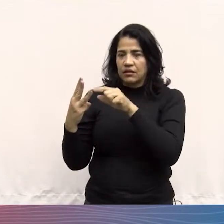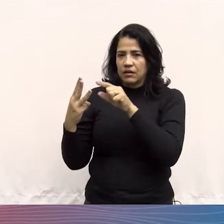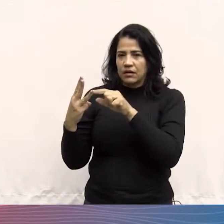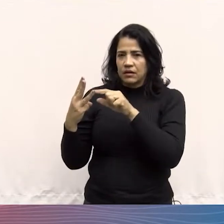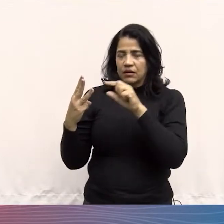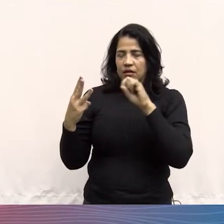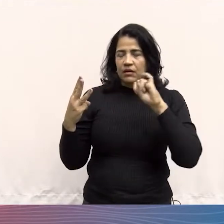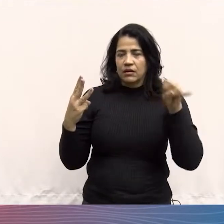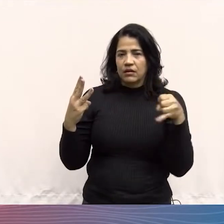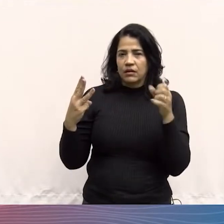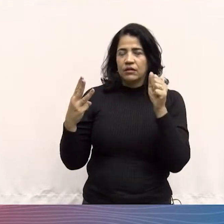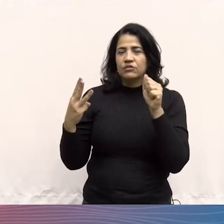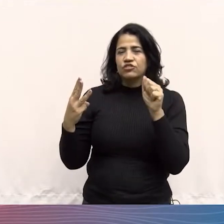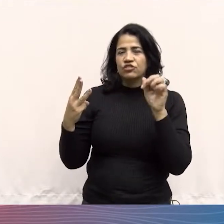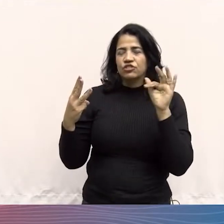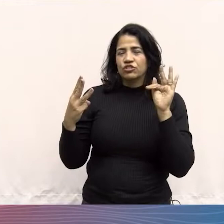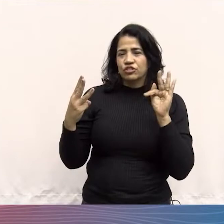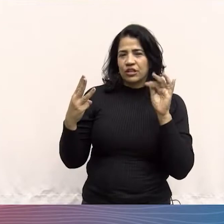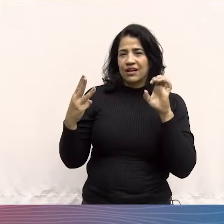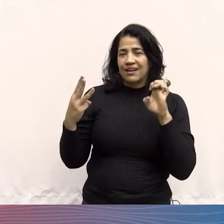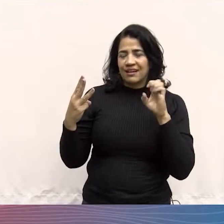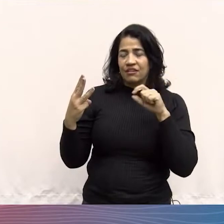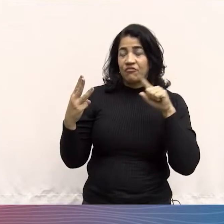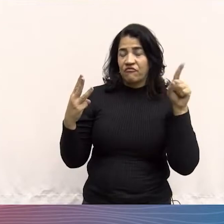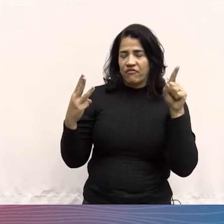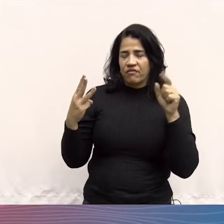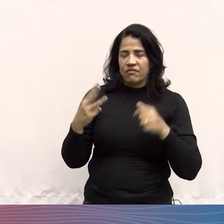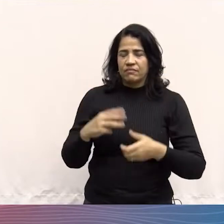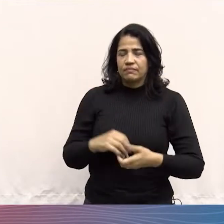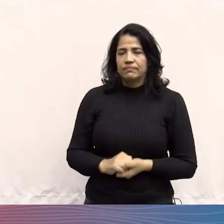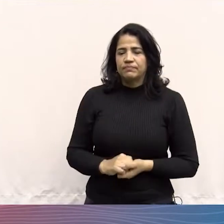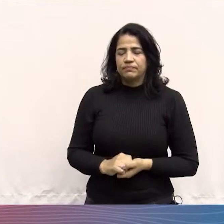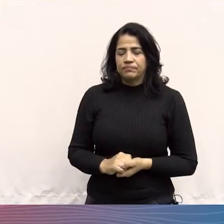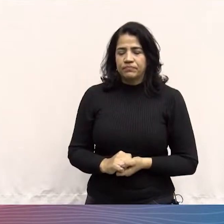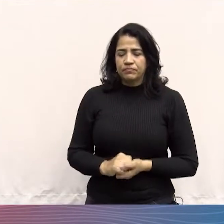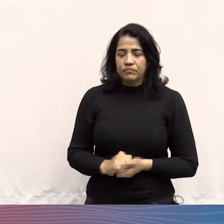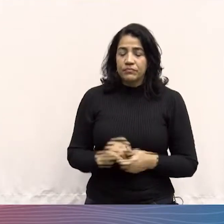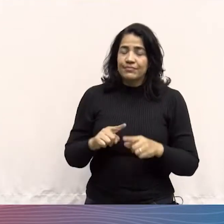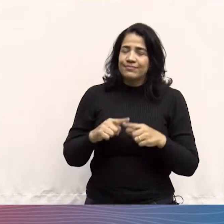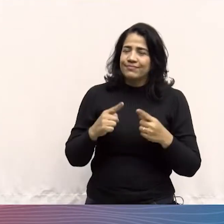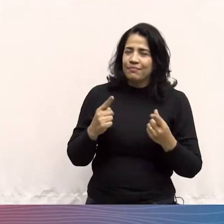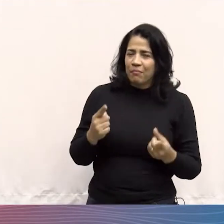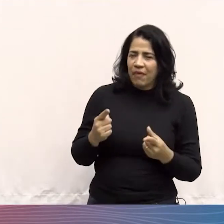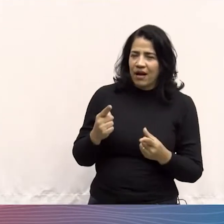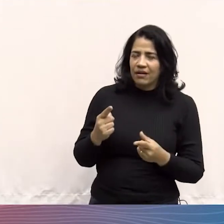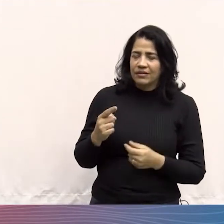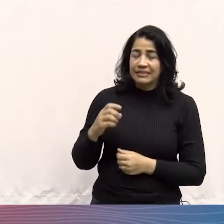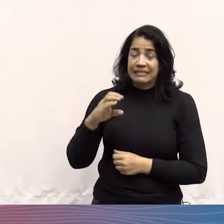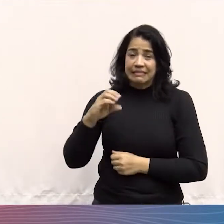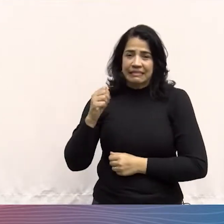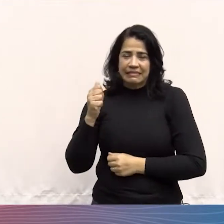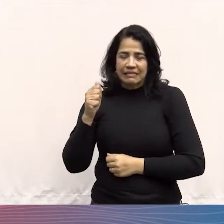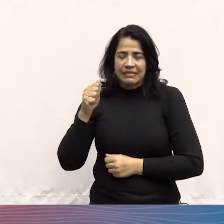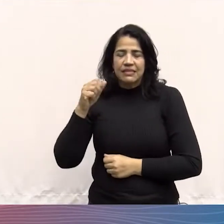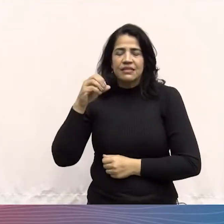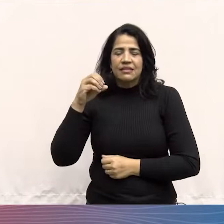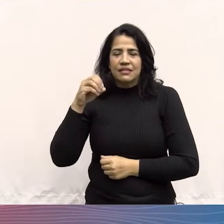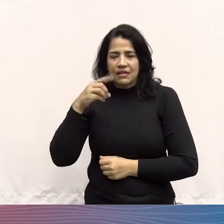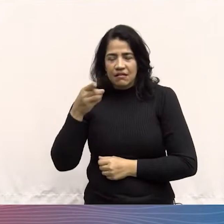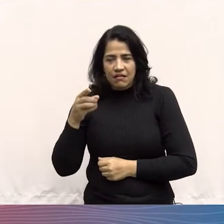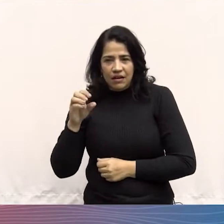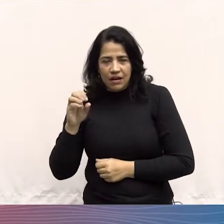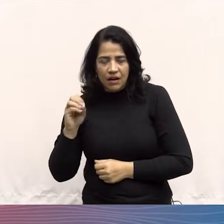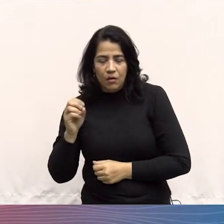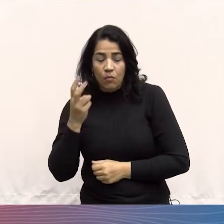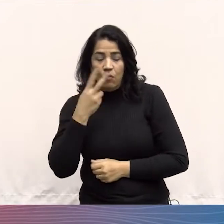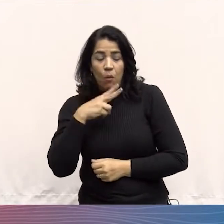Cão, quando viu seu próprio pai embebedar com vinho, que ele tinha plantado uma